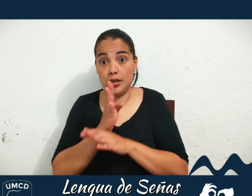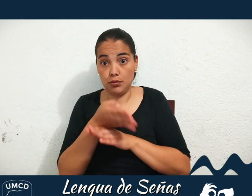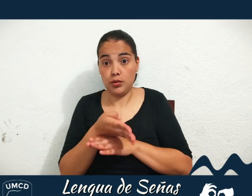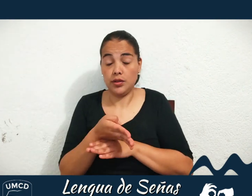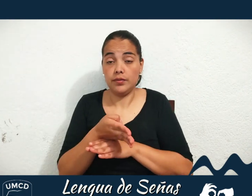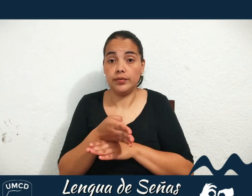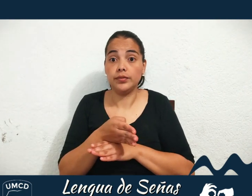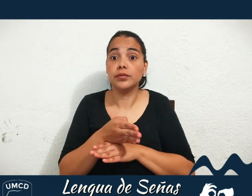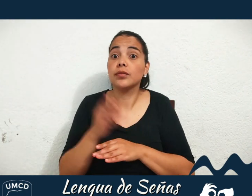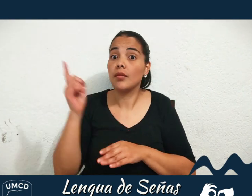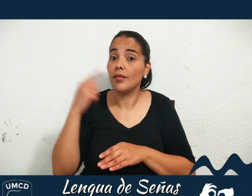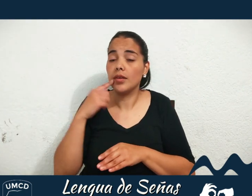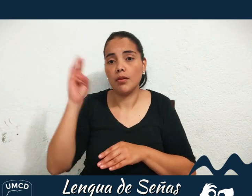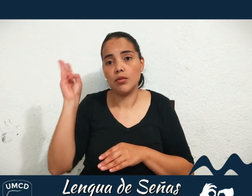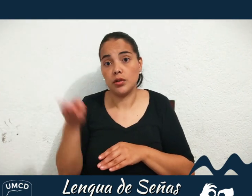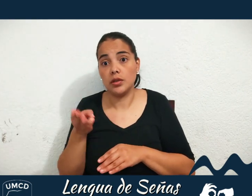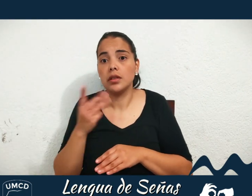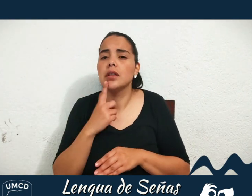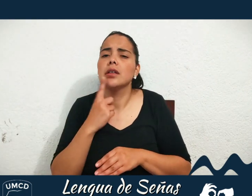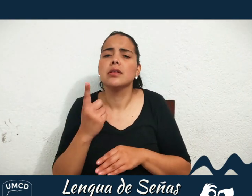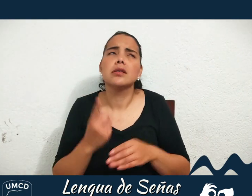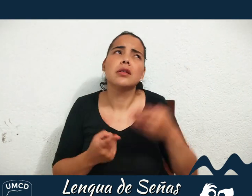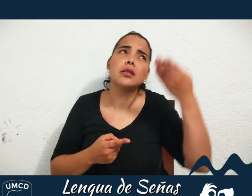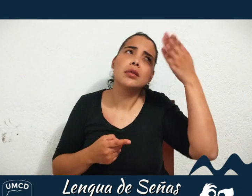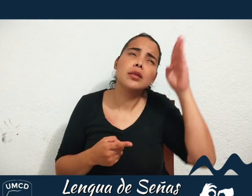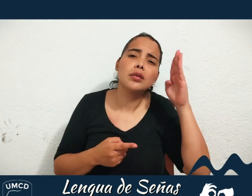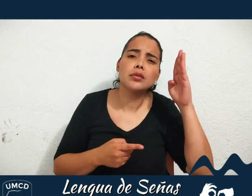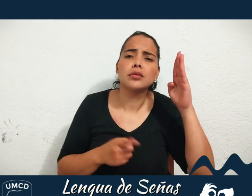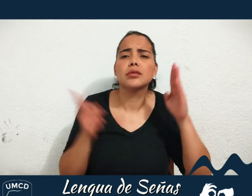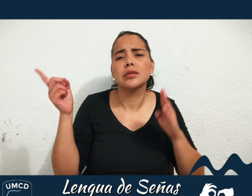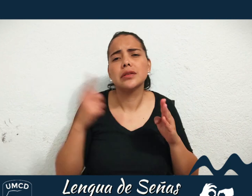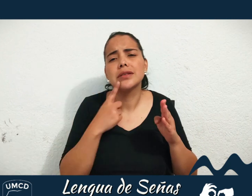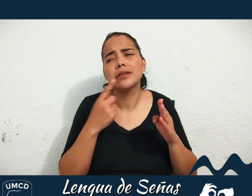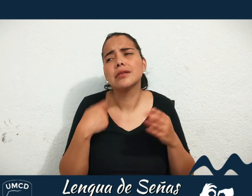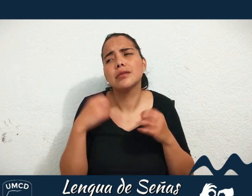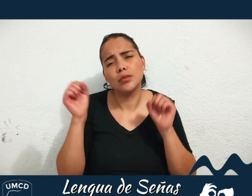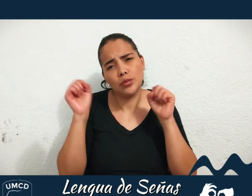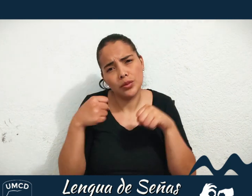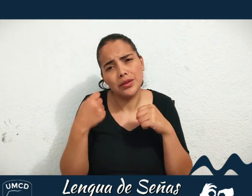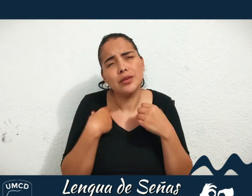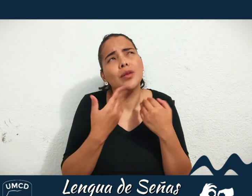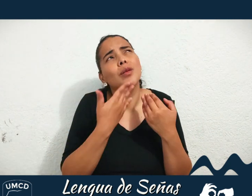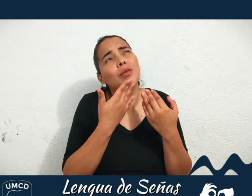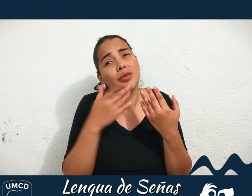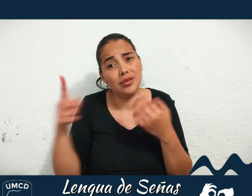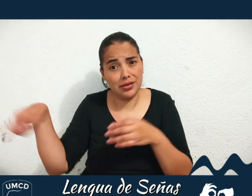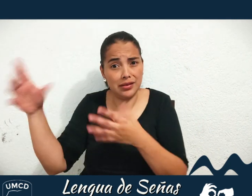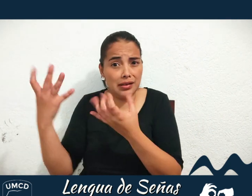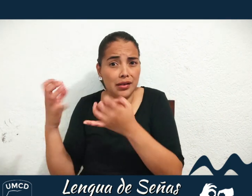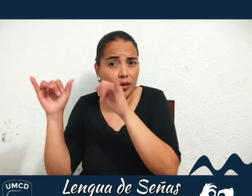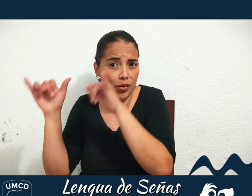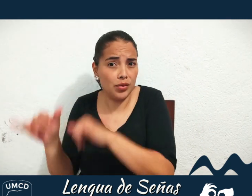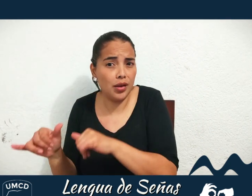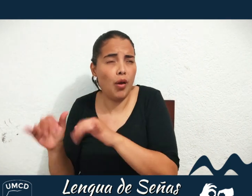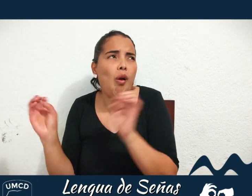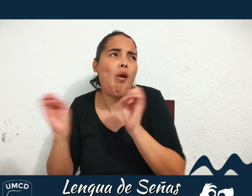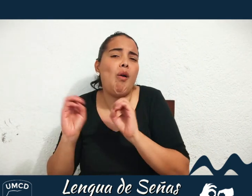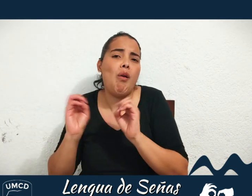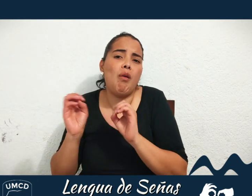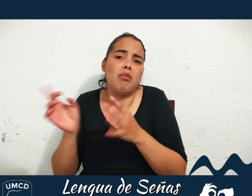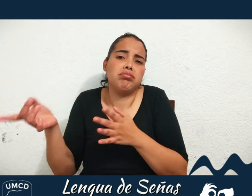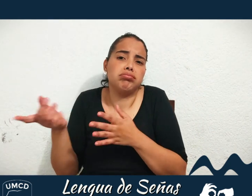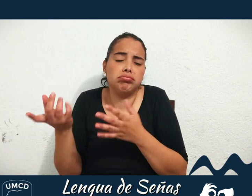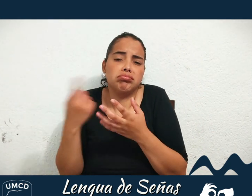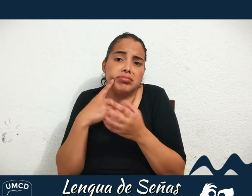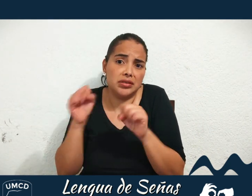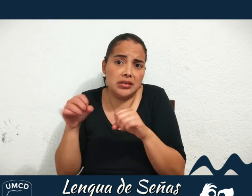tierra. Moisés se había acercado a Dios y había conseguido consejo y le había dicho, bueno, nosotros les vamos a